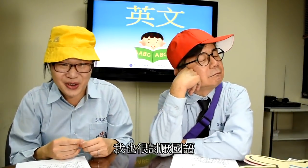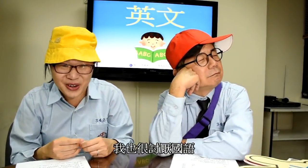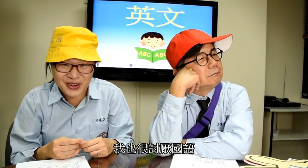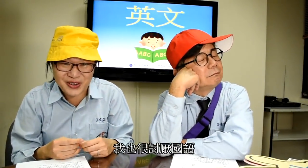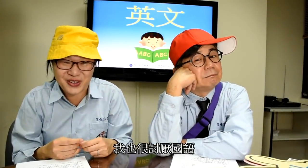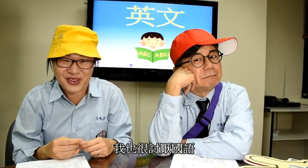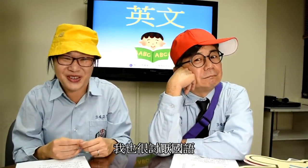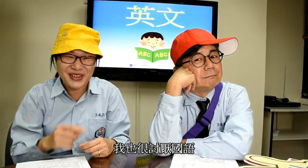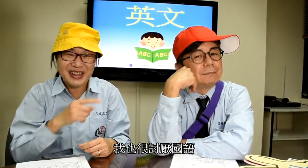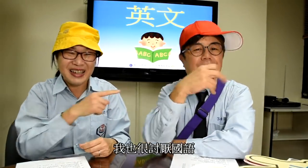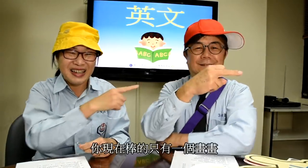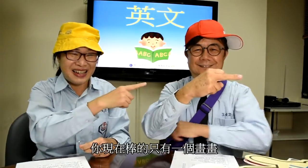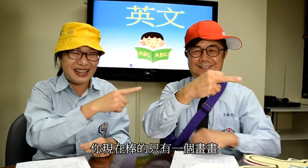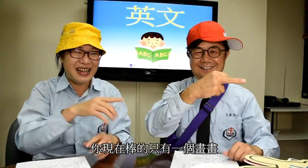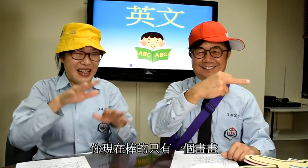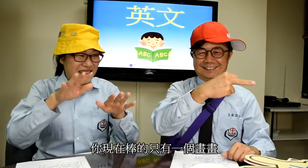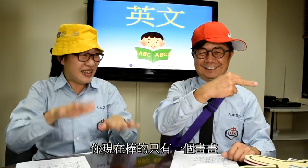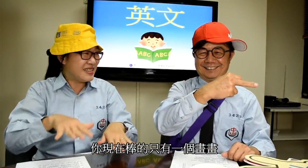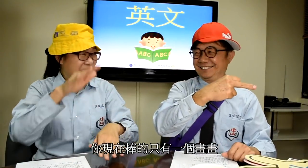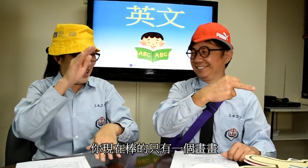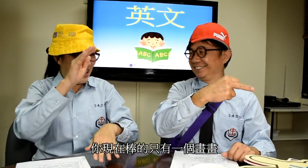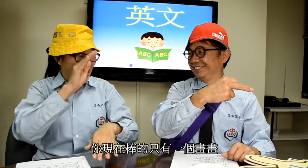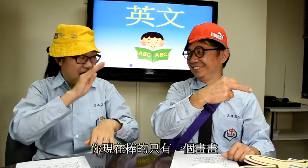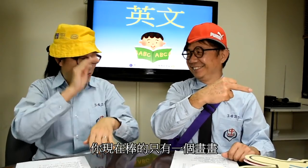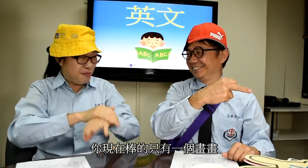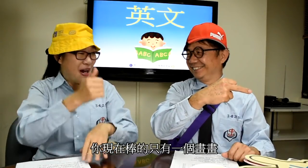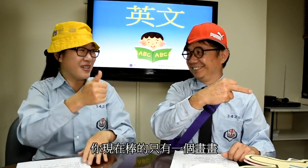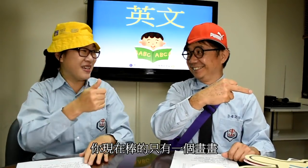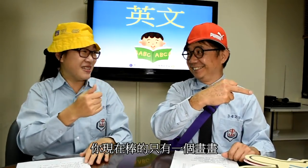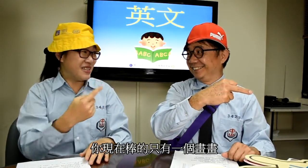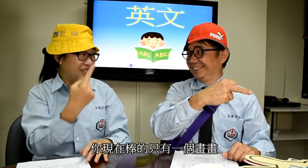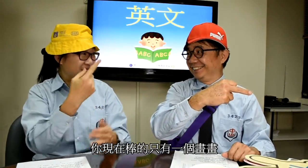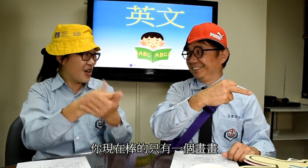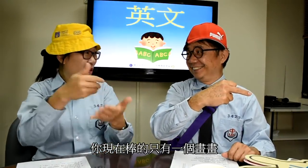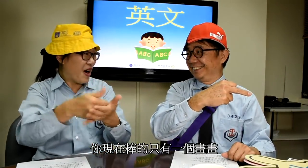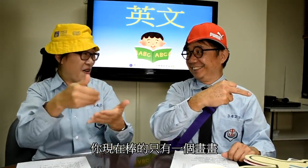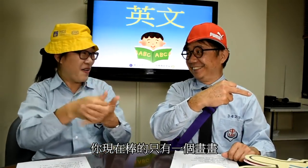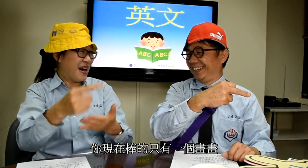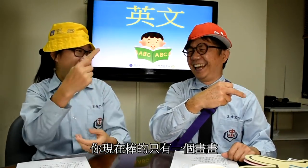语，你现在放的只有一个花花，